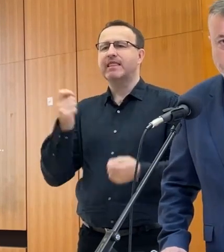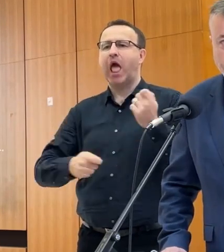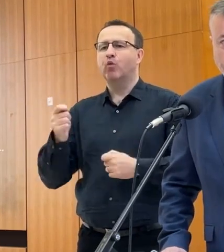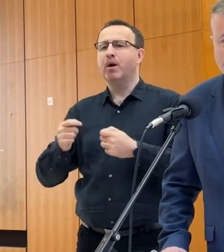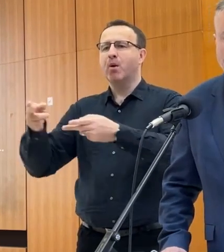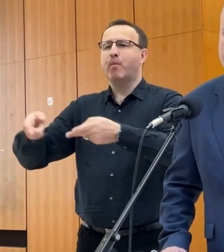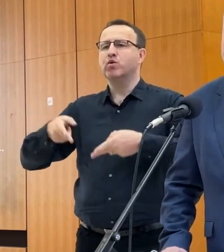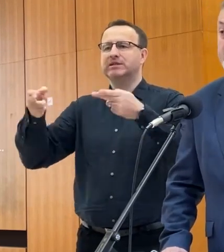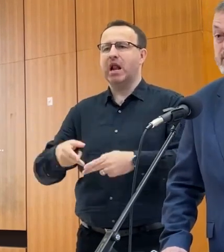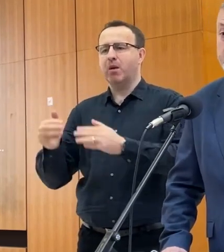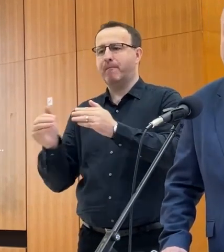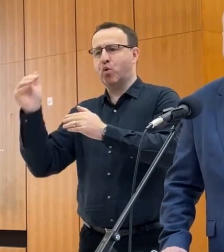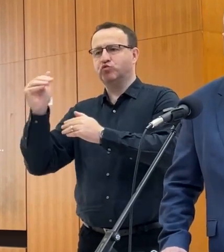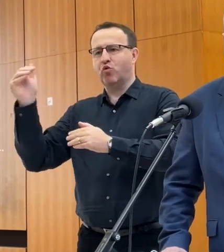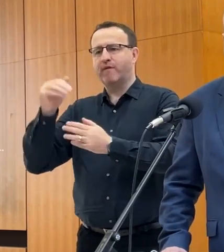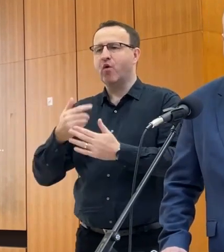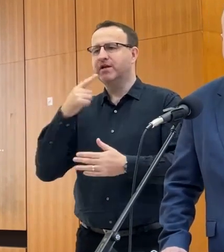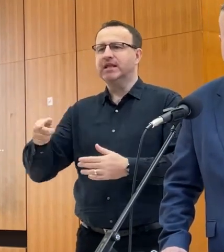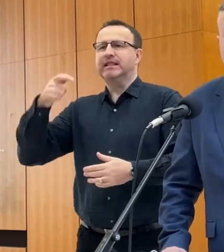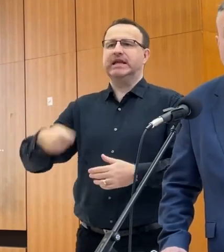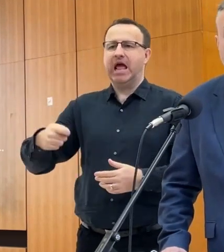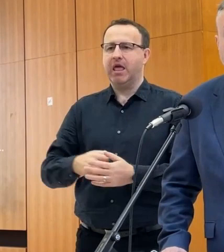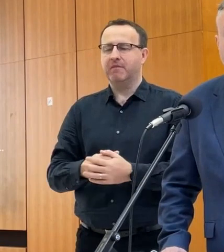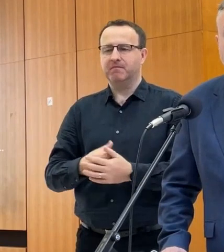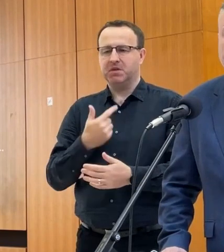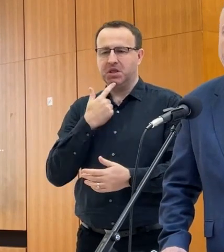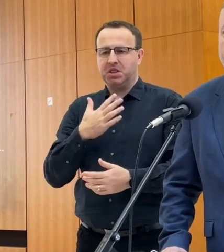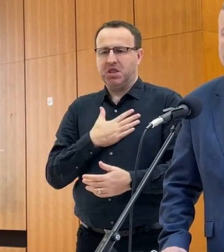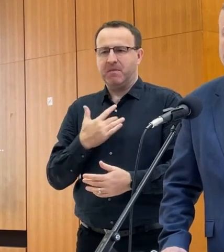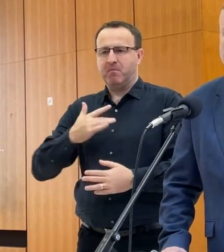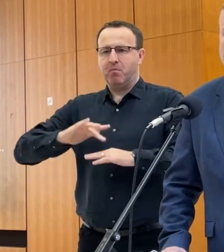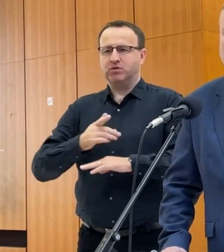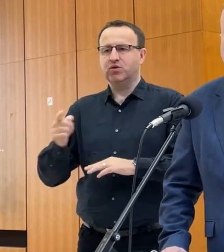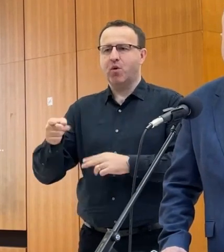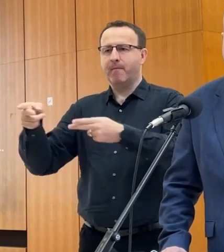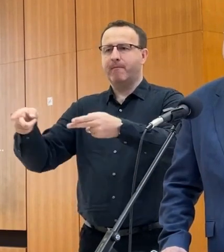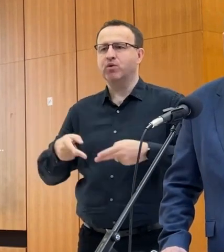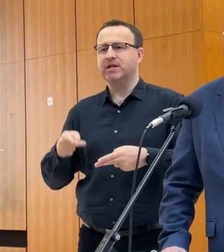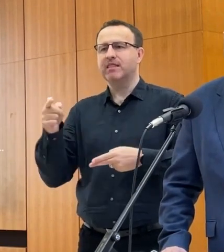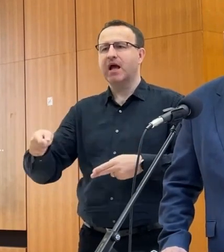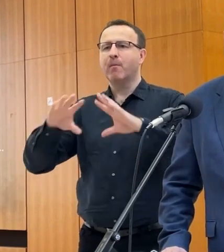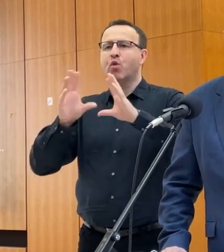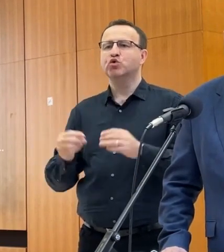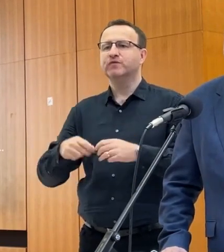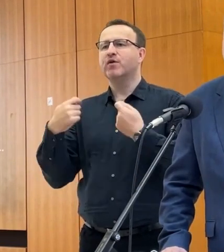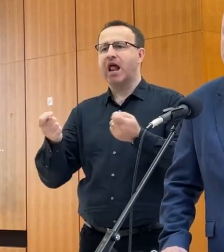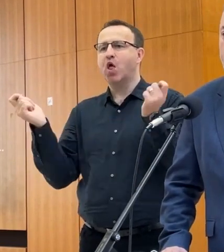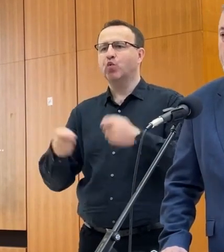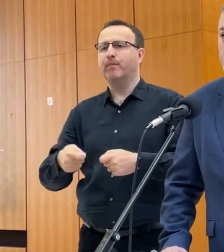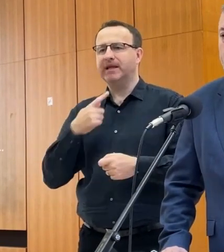posteli. Nemám zatiaľ pocit, že by sa tie postele v takom množstve dali kúpiť lacnejšie,